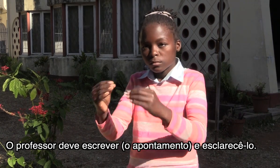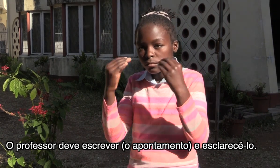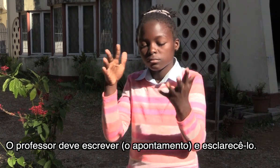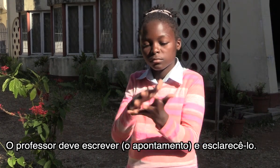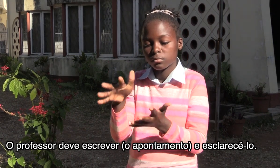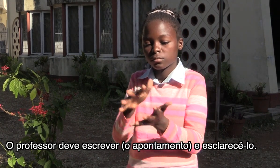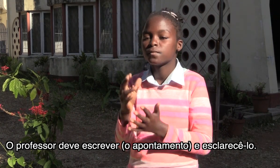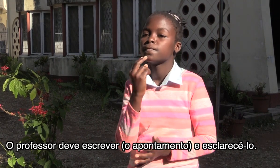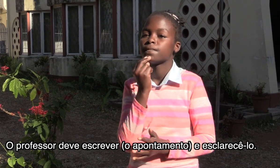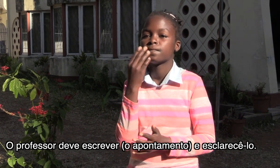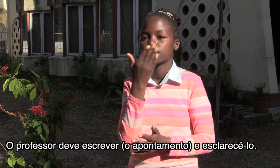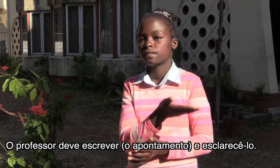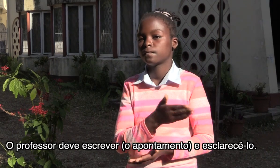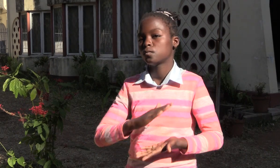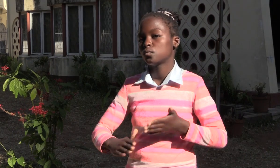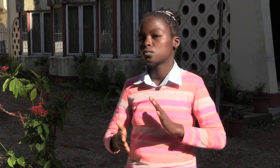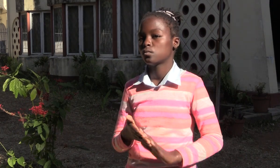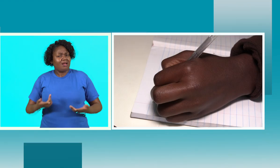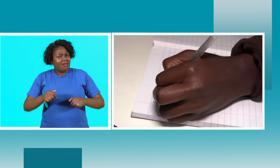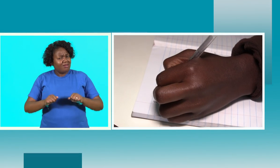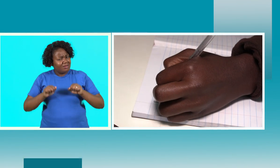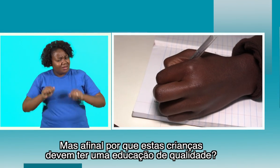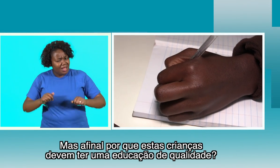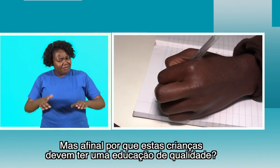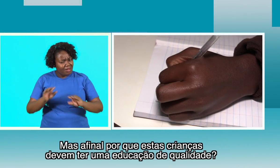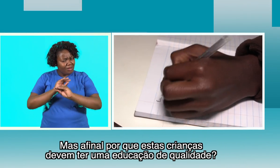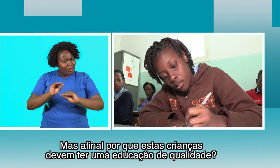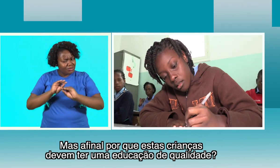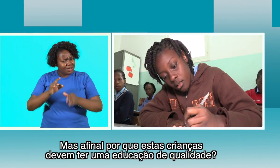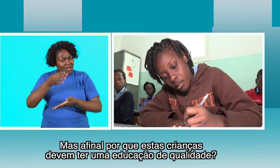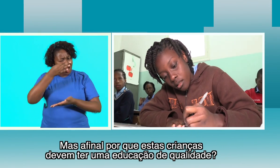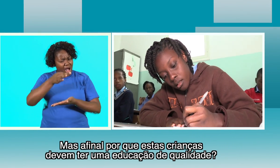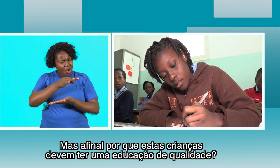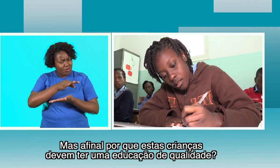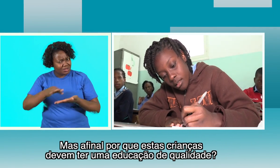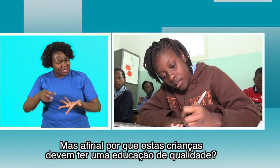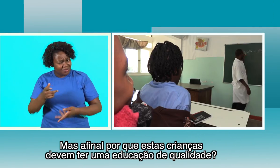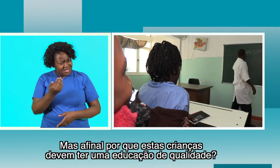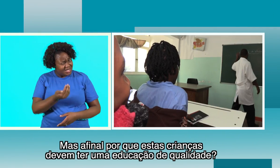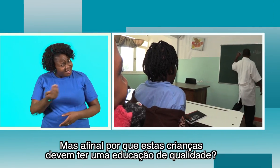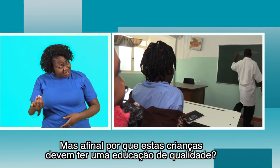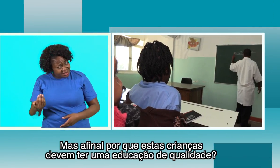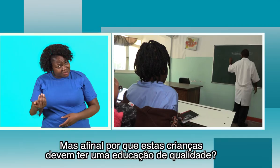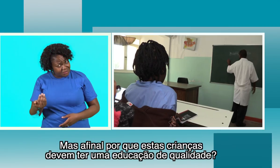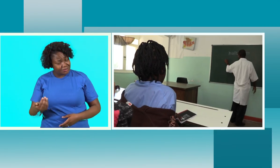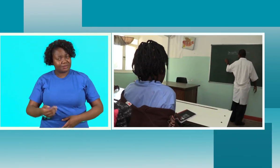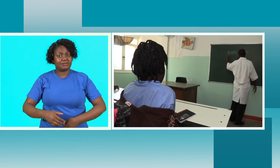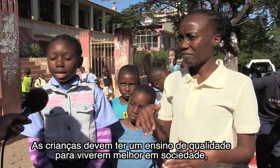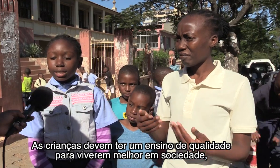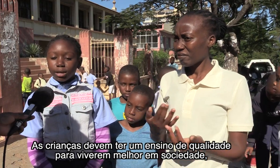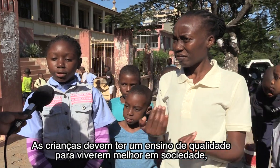deve escrever e explicar. Mas afinal, por que estas crianças devem ter uma educação de qualidade?